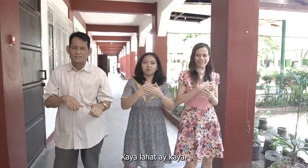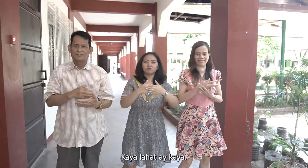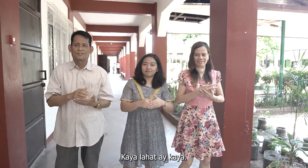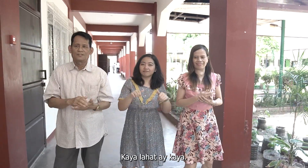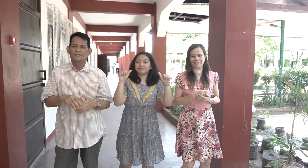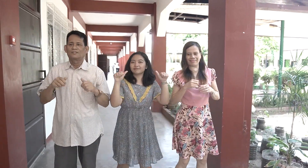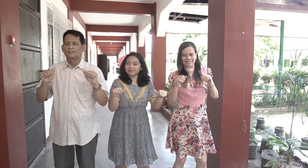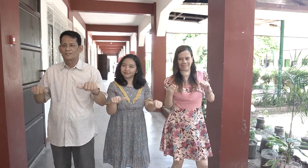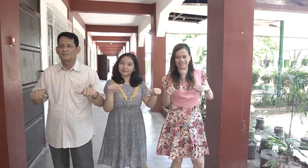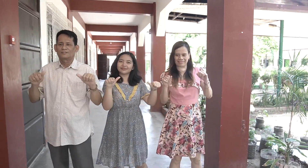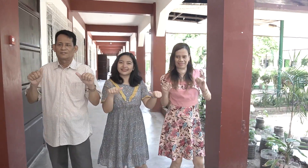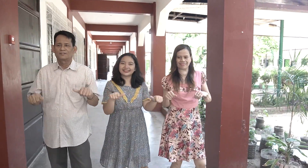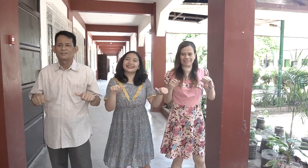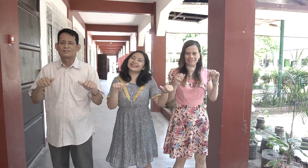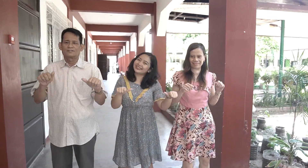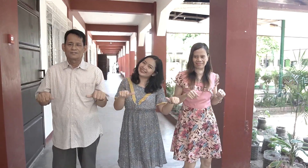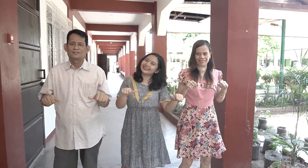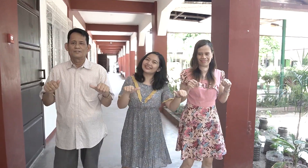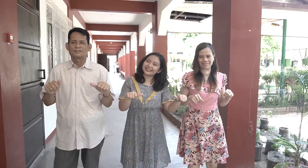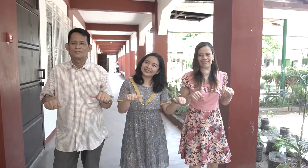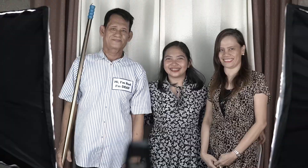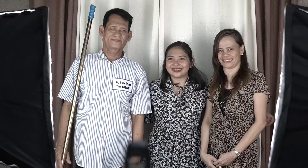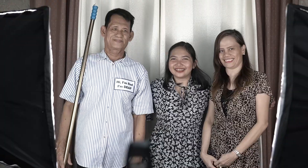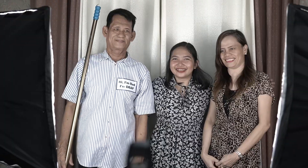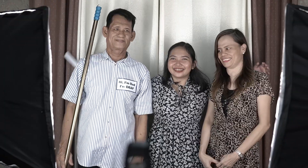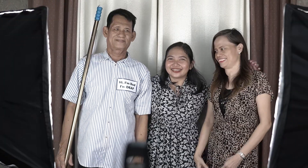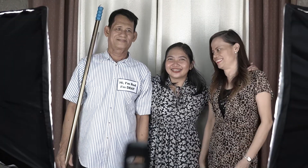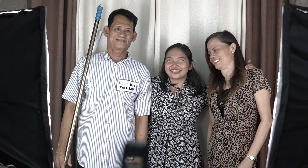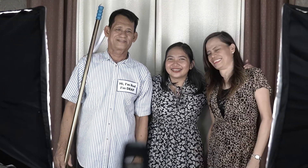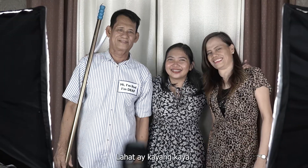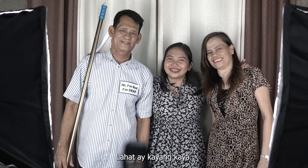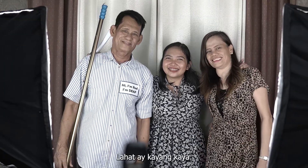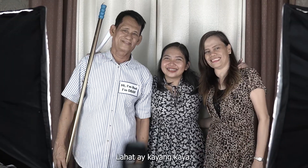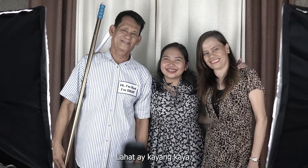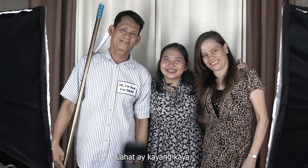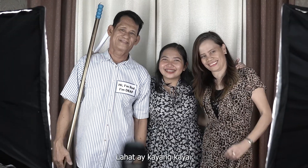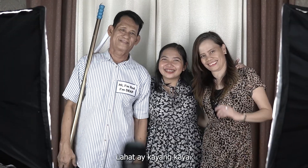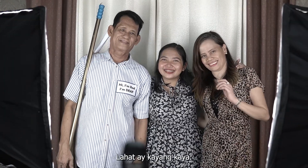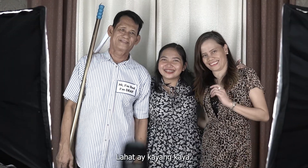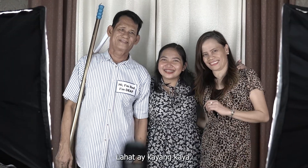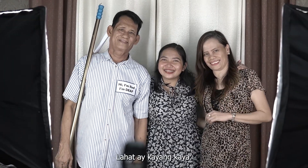kaya. Lahat ay kayang-kaya.